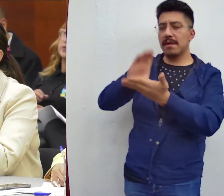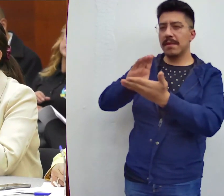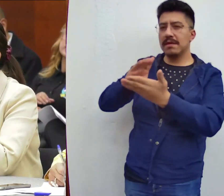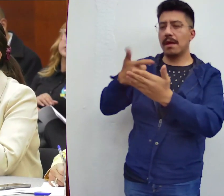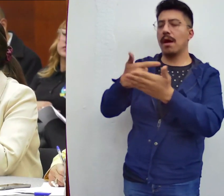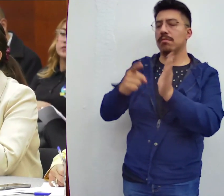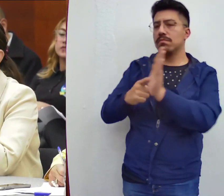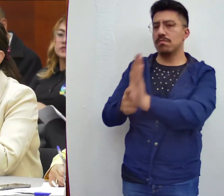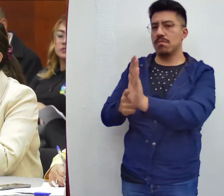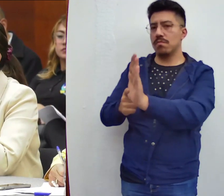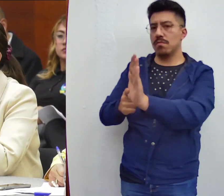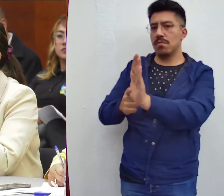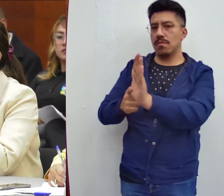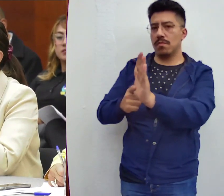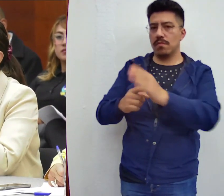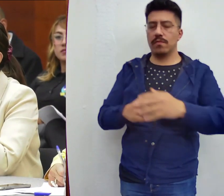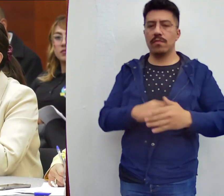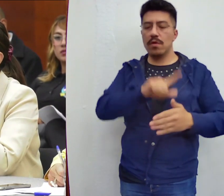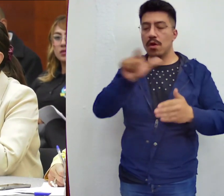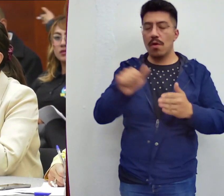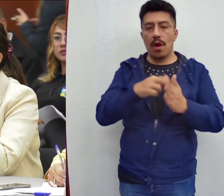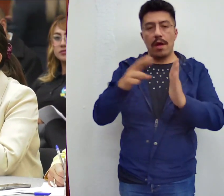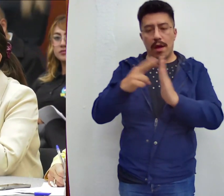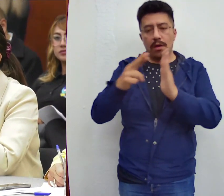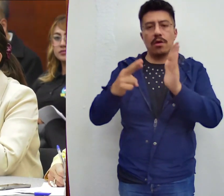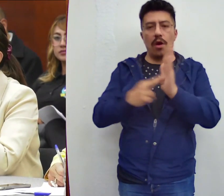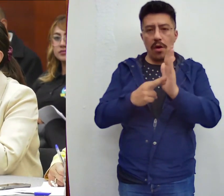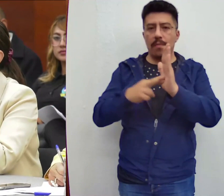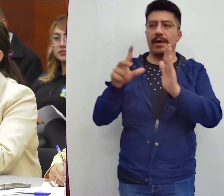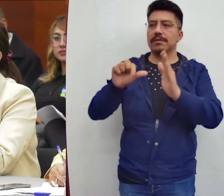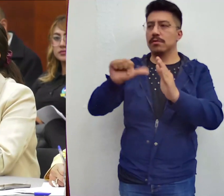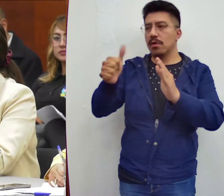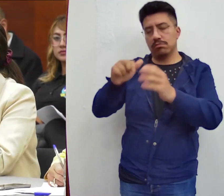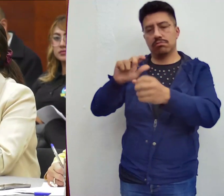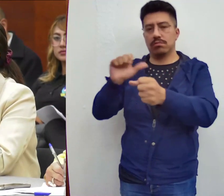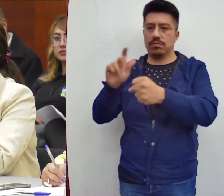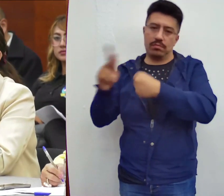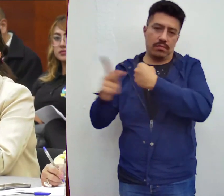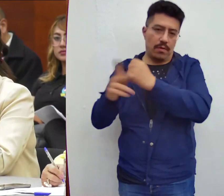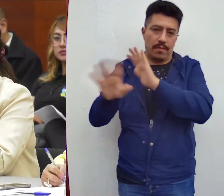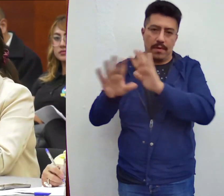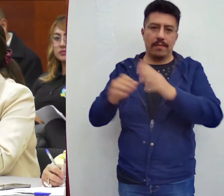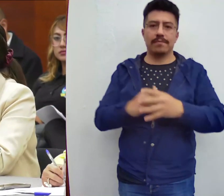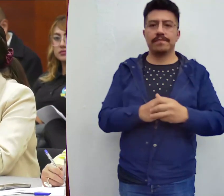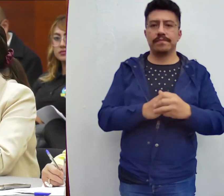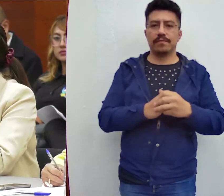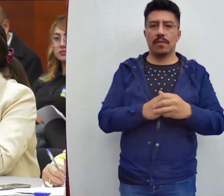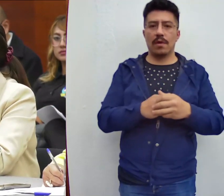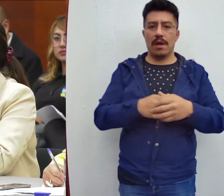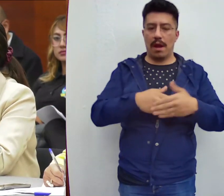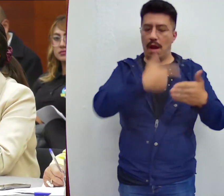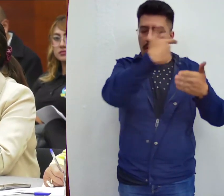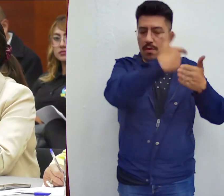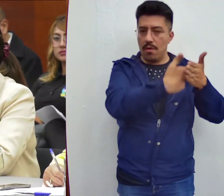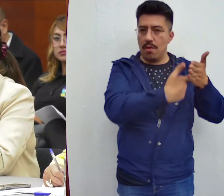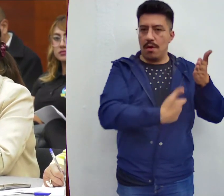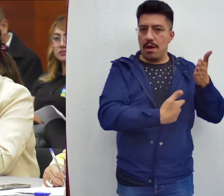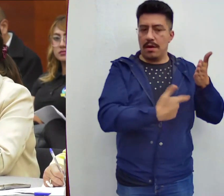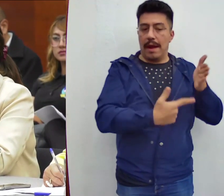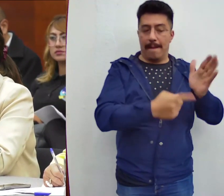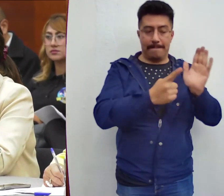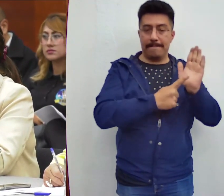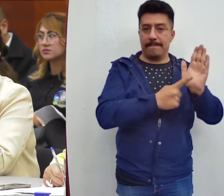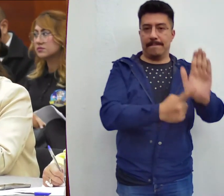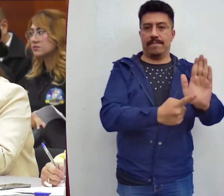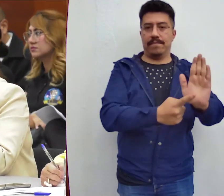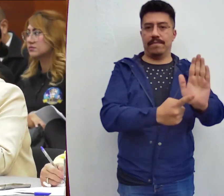ahí, cumpliendo todas las normas y los estándares internacionales. Así se hizo y se hizo la